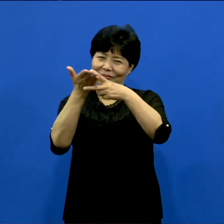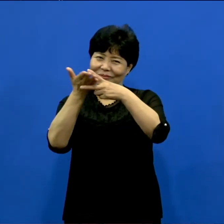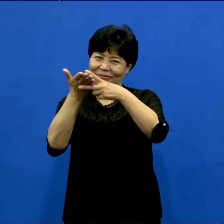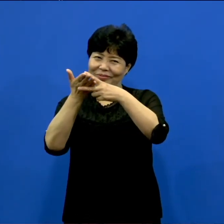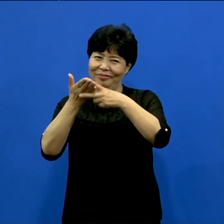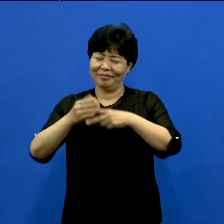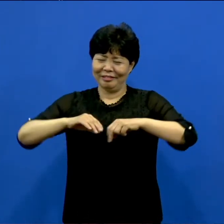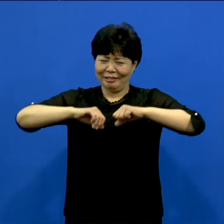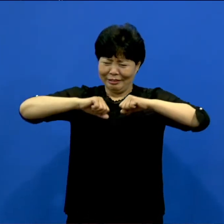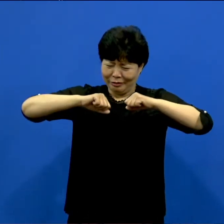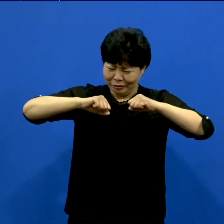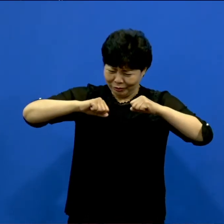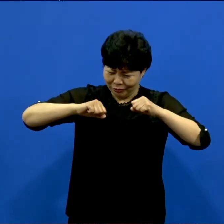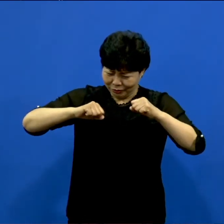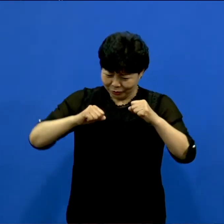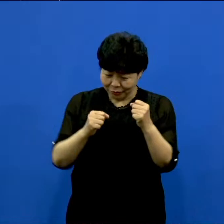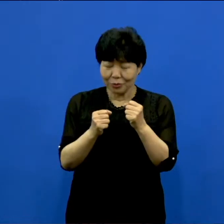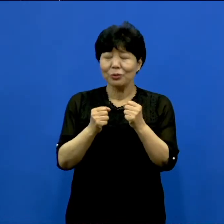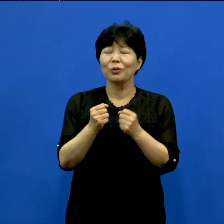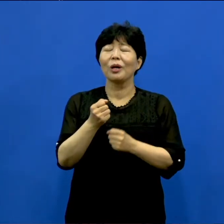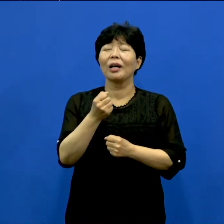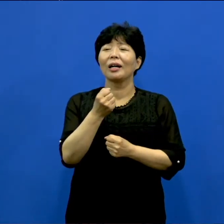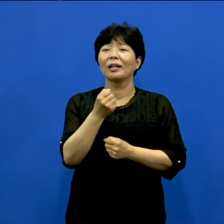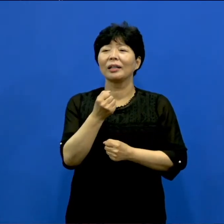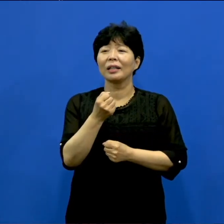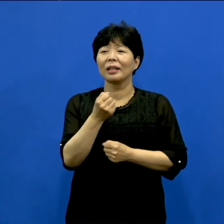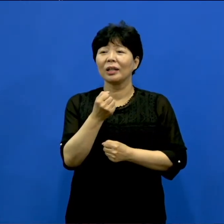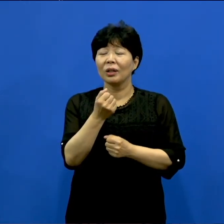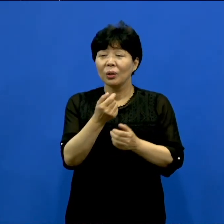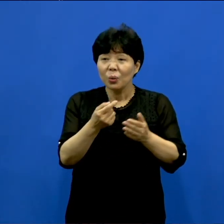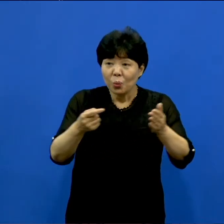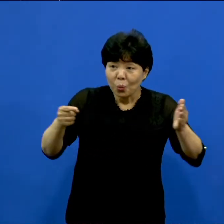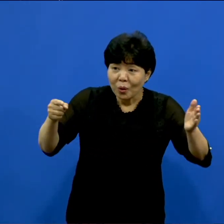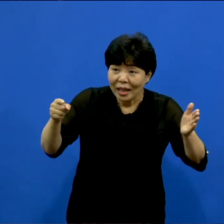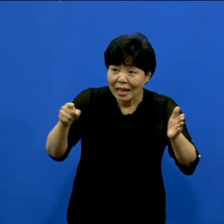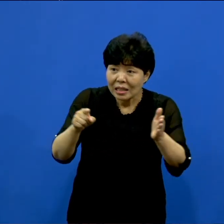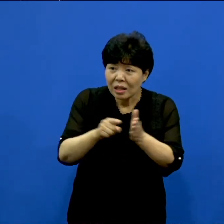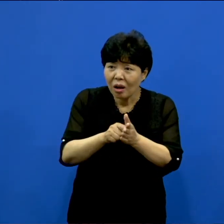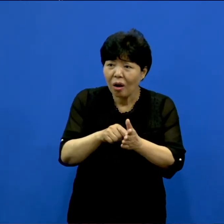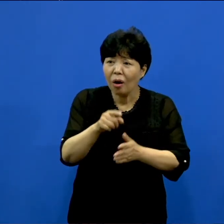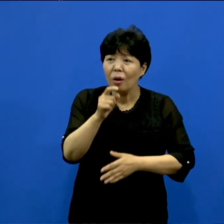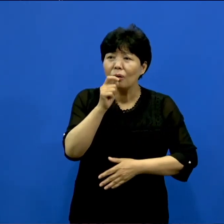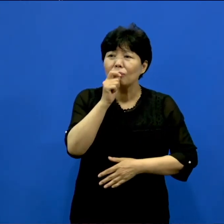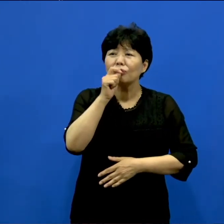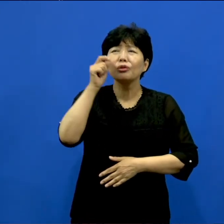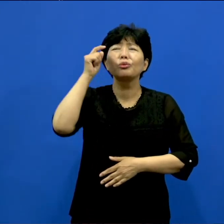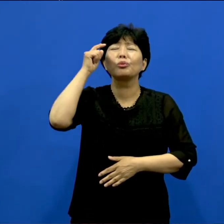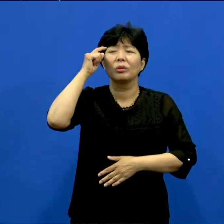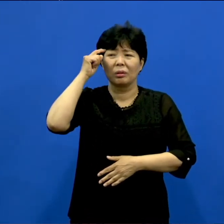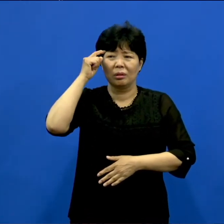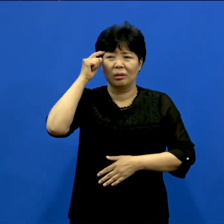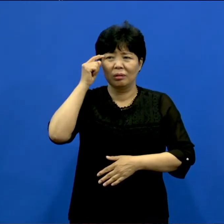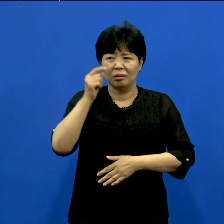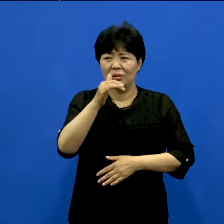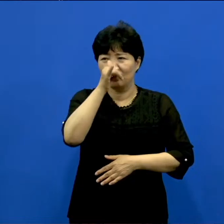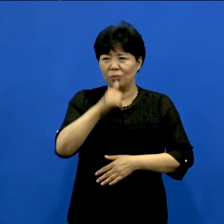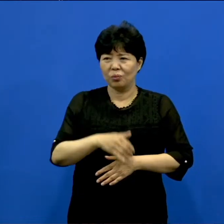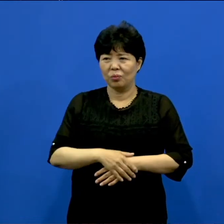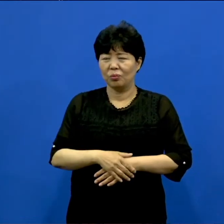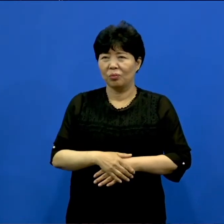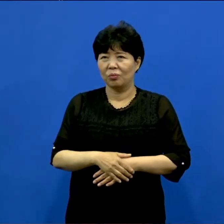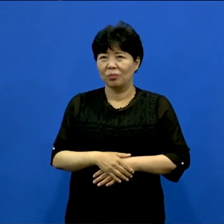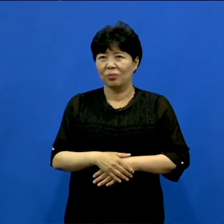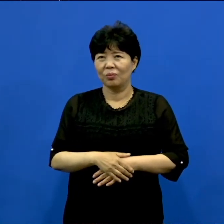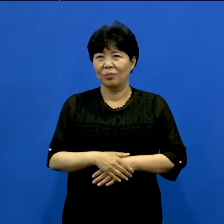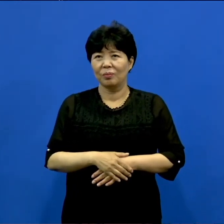순종하려고 큐티하는 거예요. 뭐 큐티 뭐 열심히 하면 상조예요, 여러분. 큐티 뭐 안